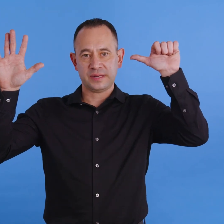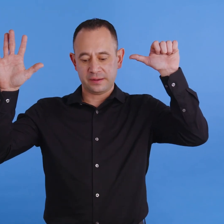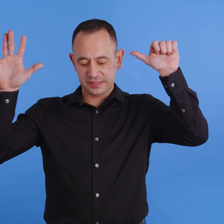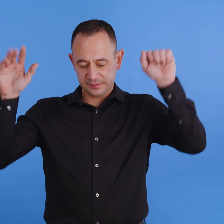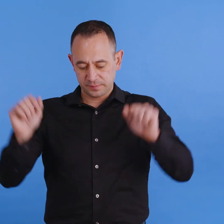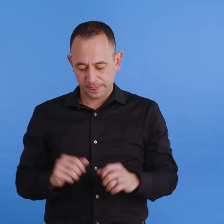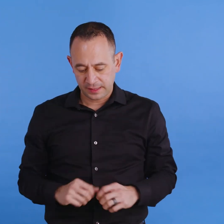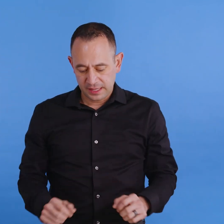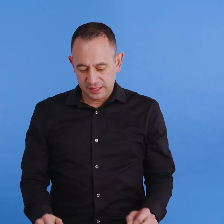palabras.